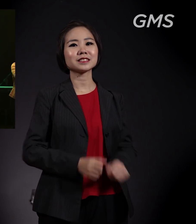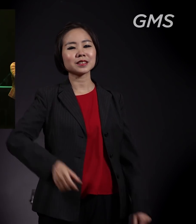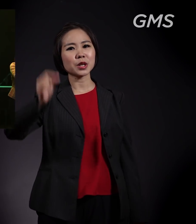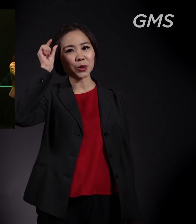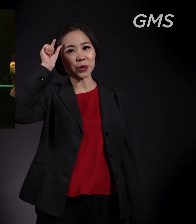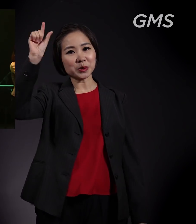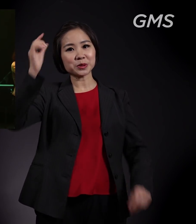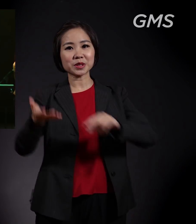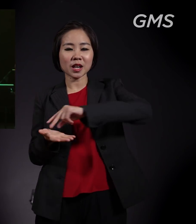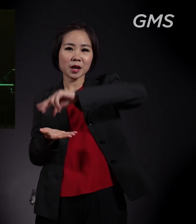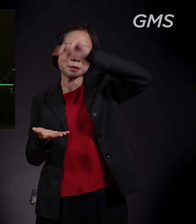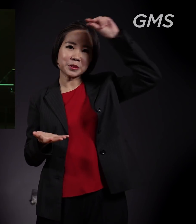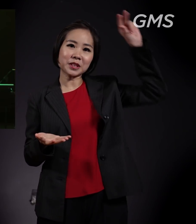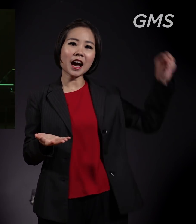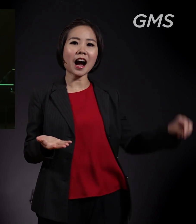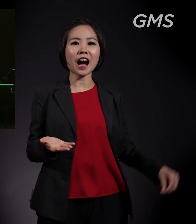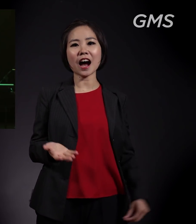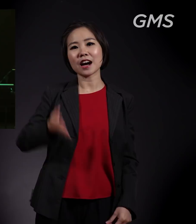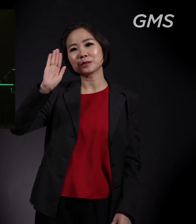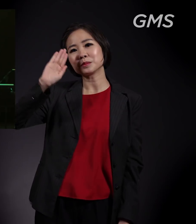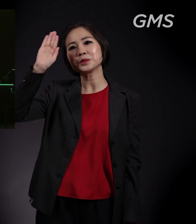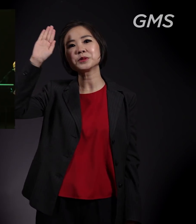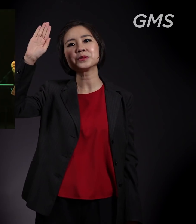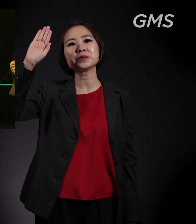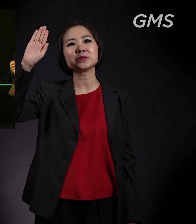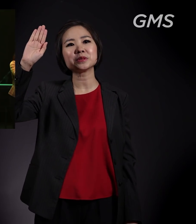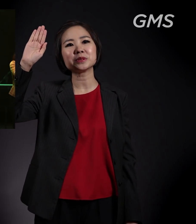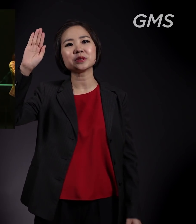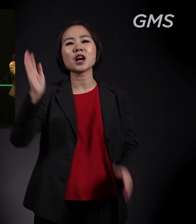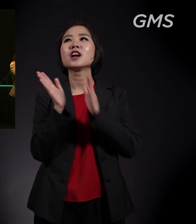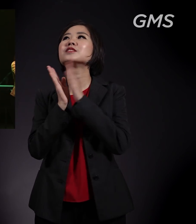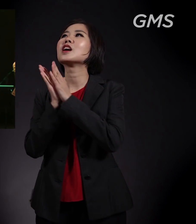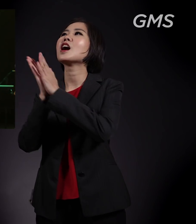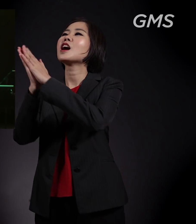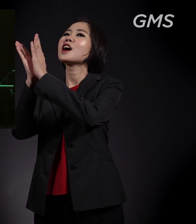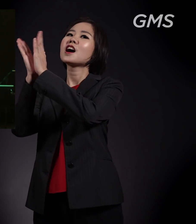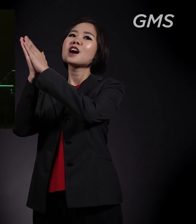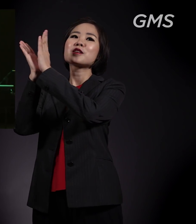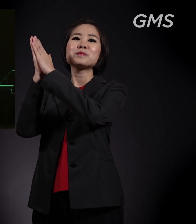diciptakan untuk kemuliaan-Mu.